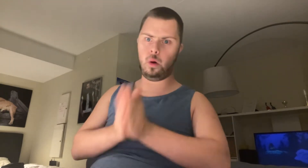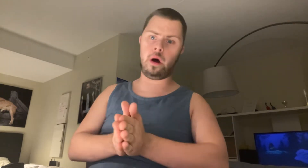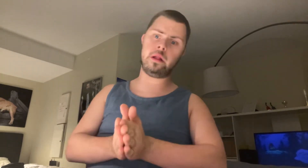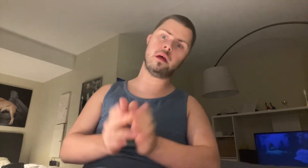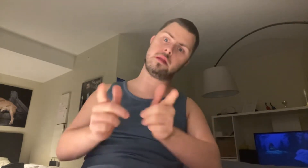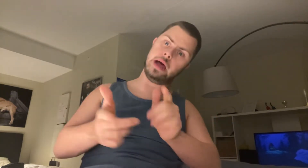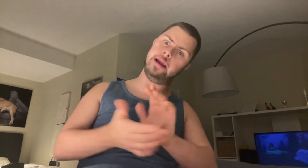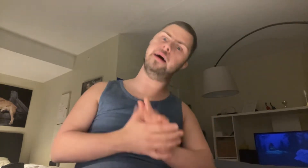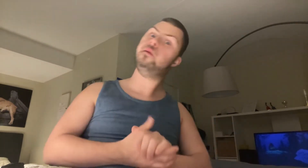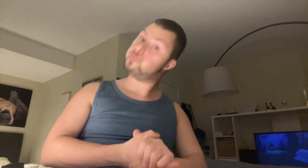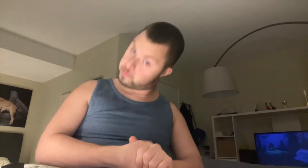Låt. Snäll.